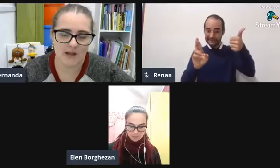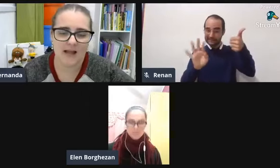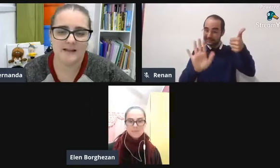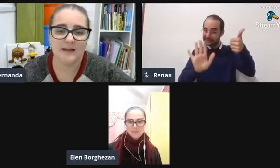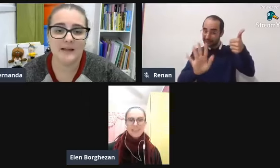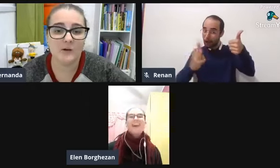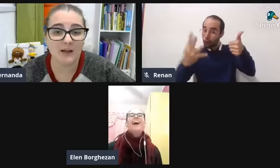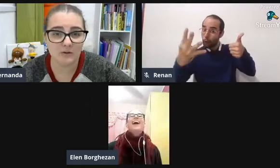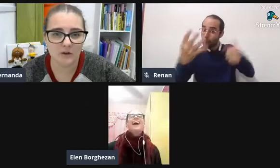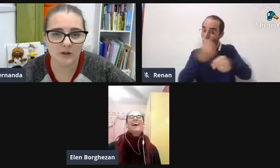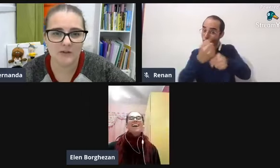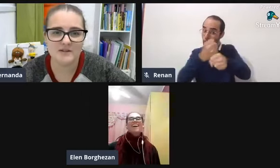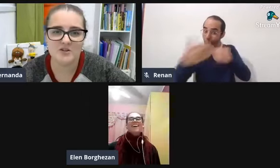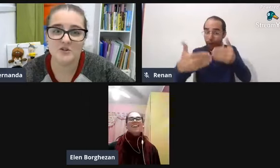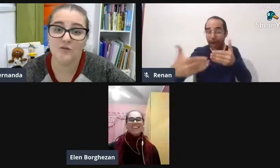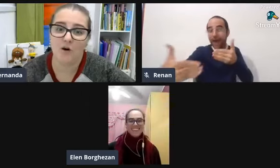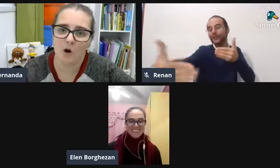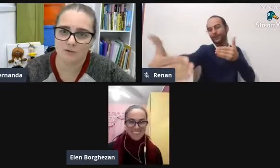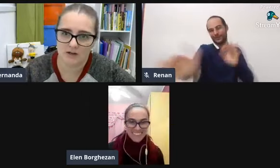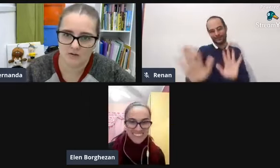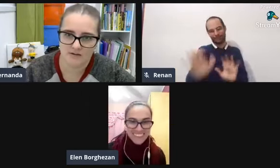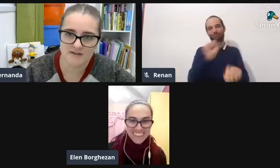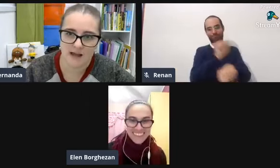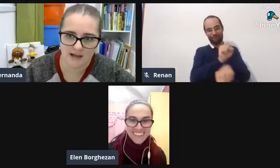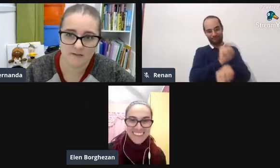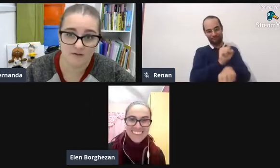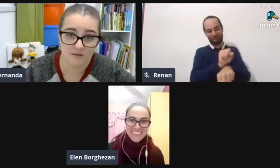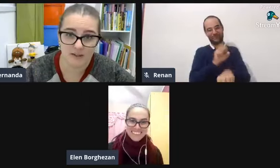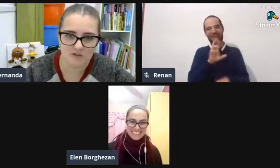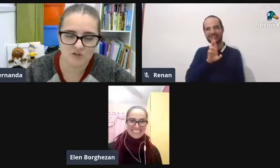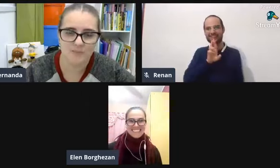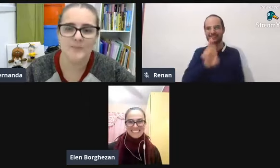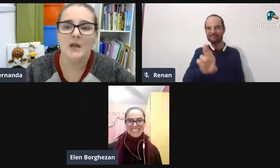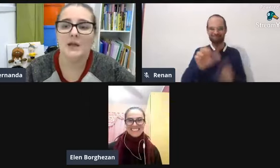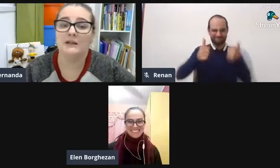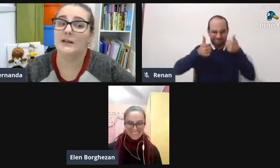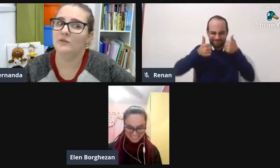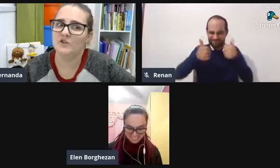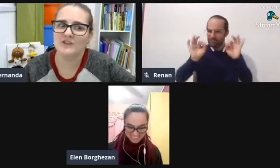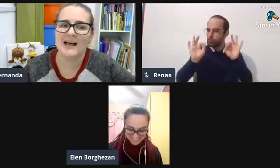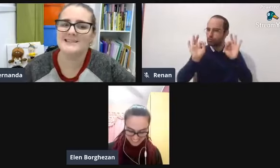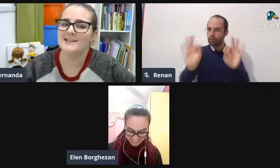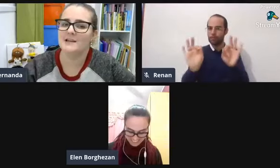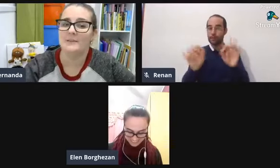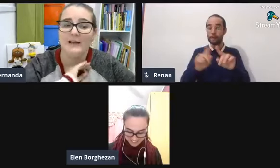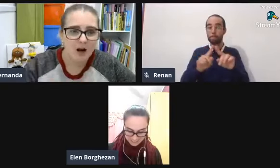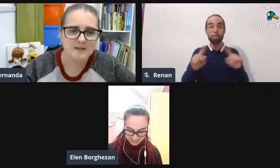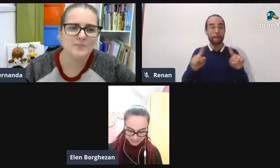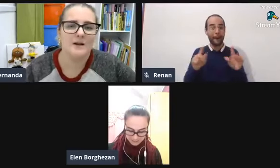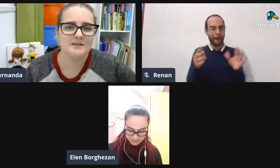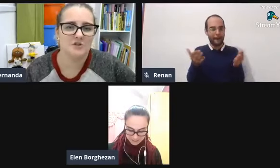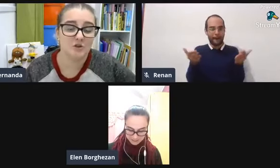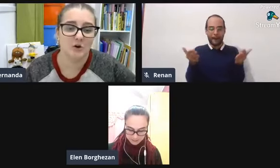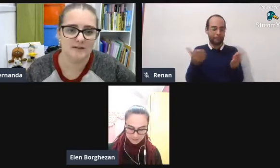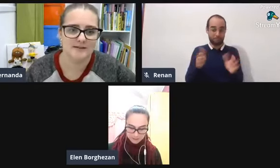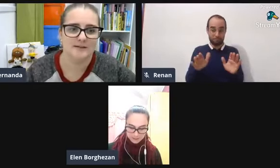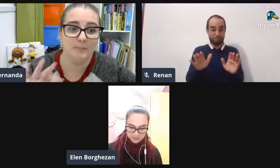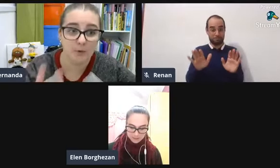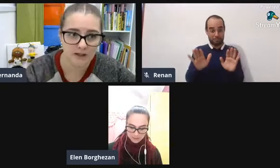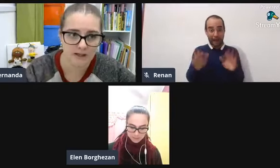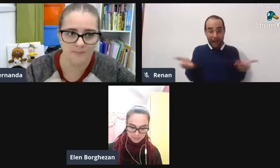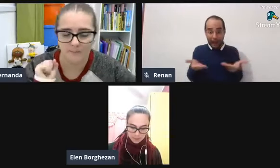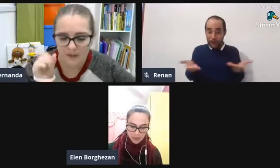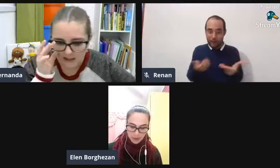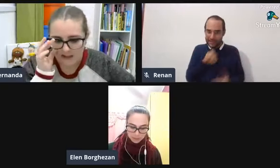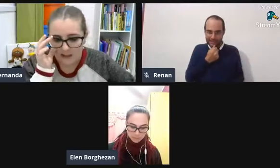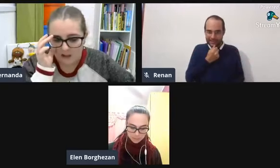anos. Aí, daqui a 4 anos, a gente volta a conversar novamente, e daí eu vou te dar, assim, a melhor resposta de todas.